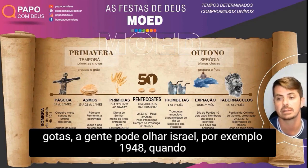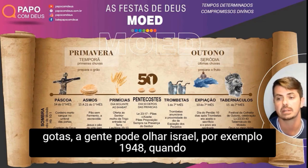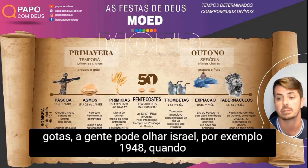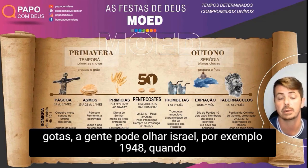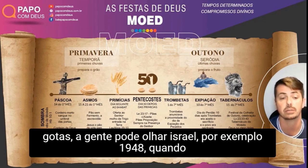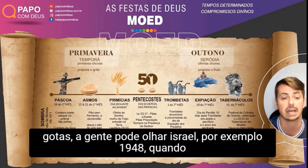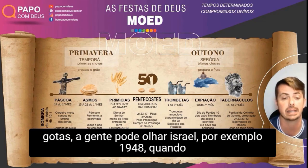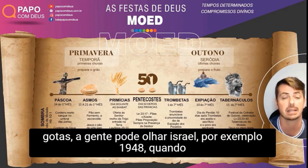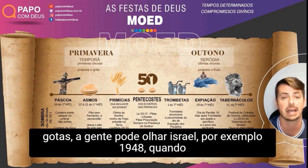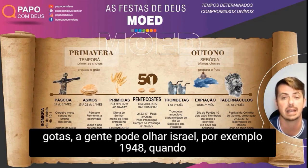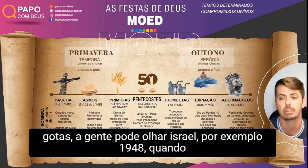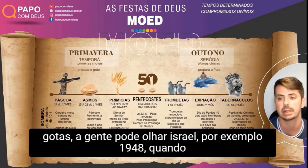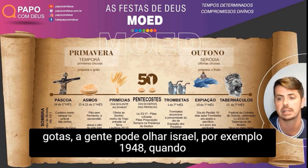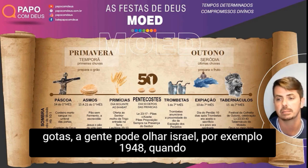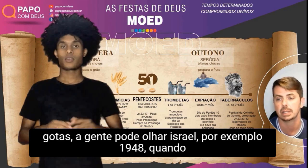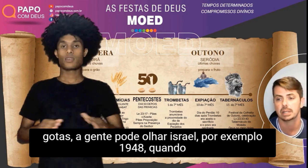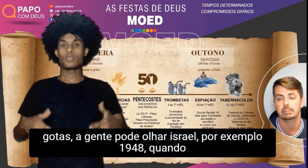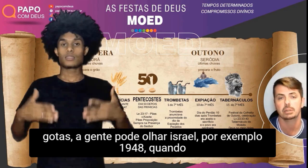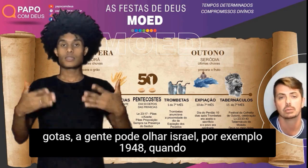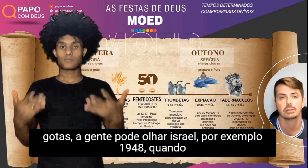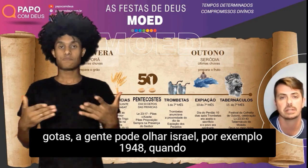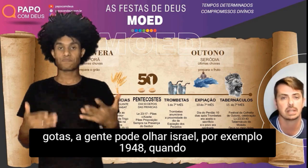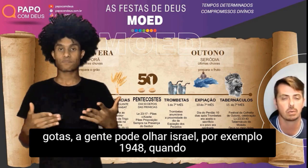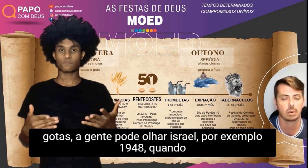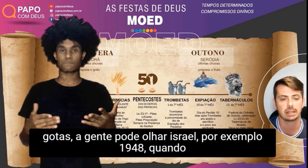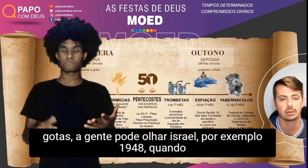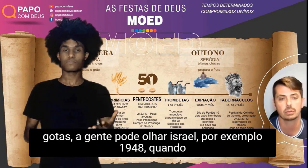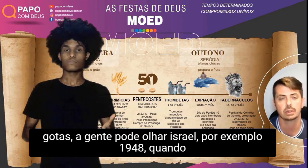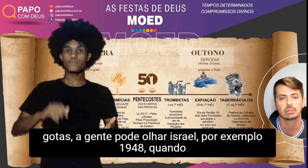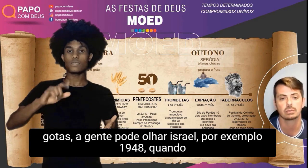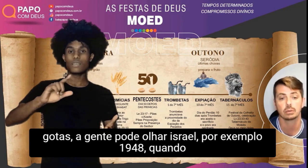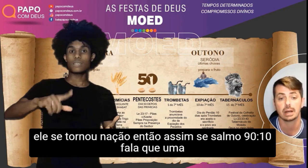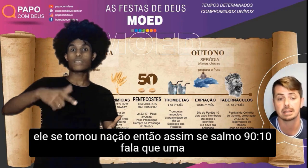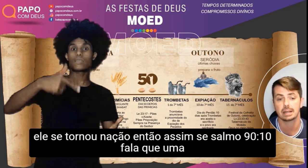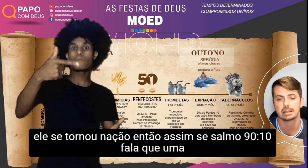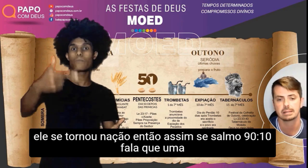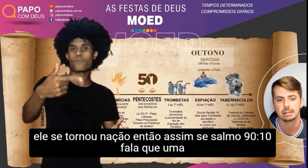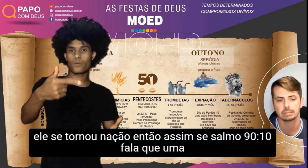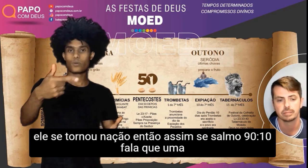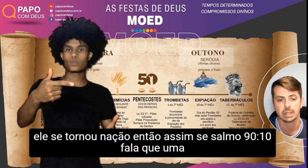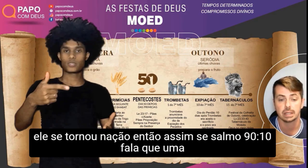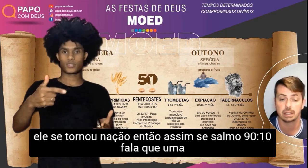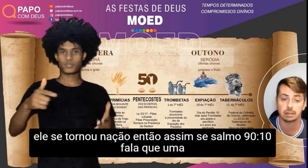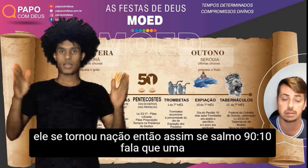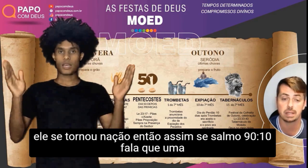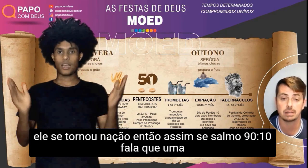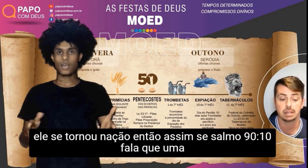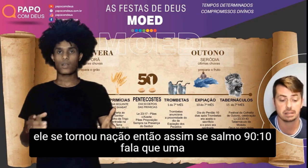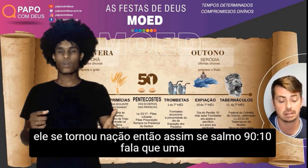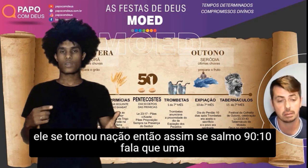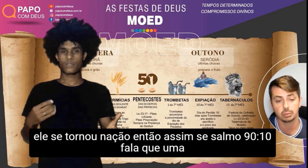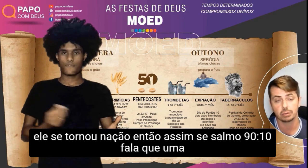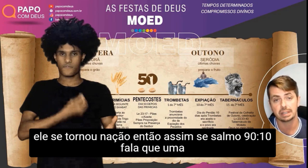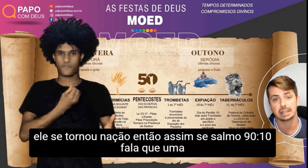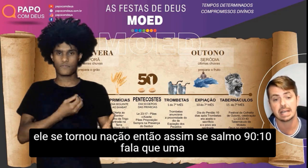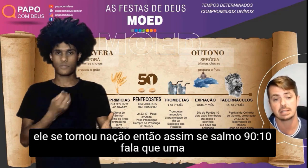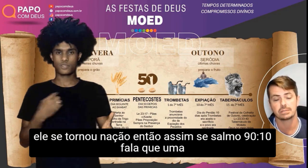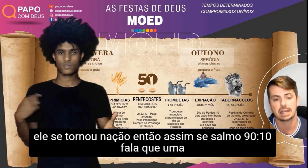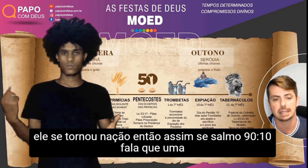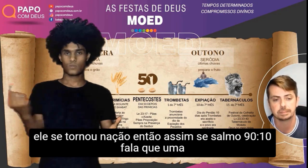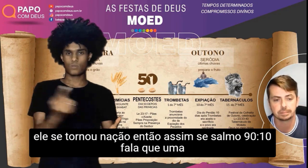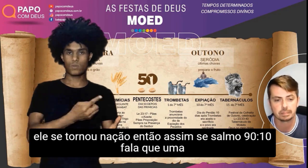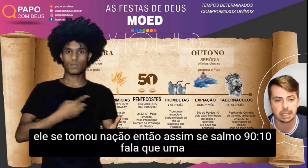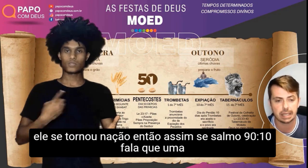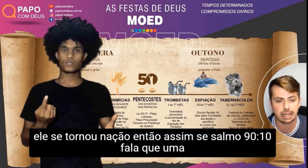primeiras gotas. A gente pode olhar Israel, por exemplo, 1948, quando ele se tornou a nação. Então assim, se Salmo